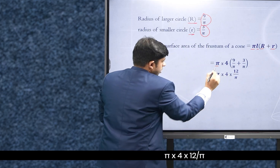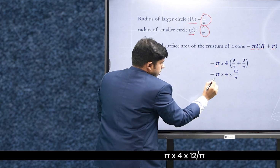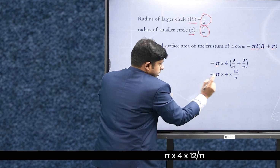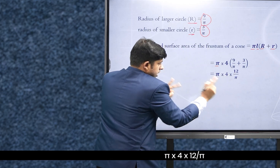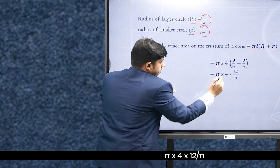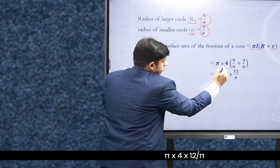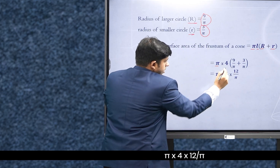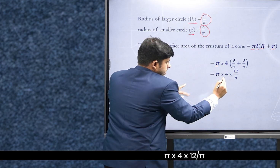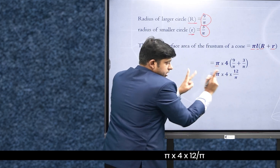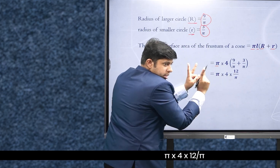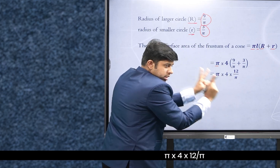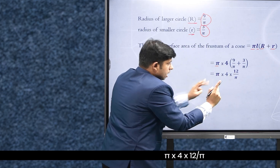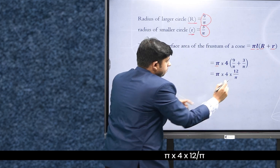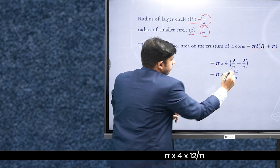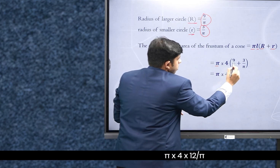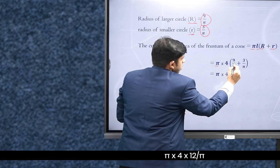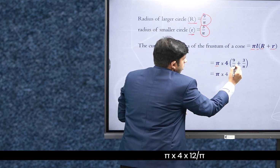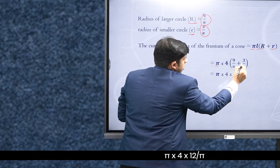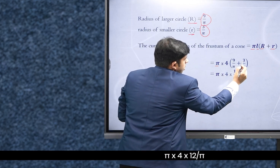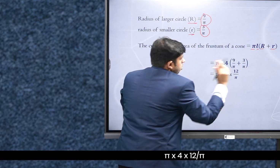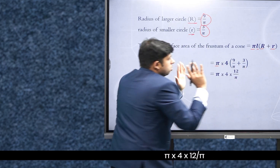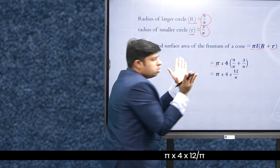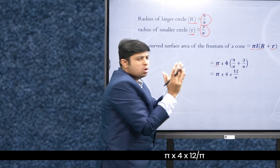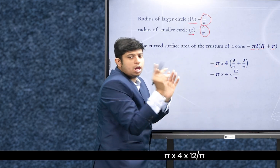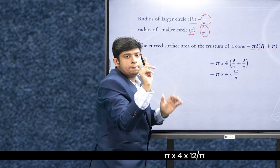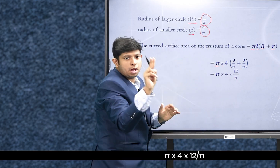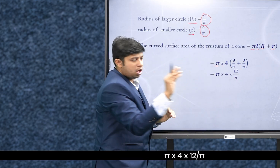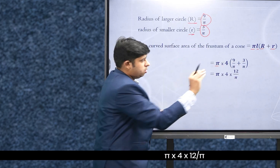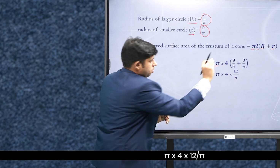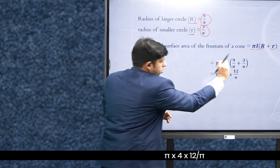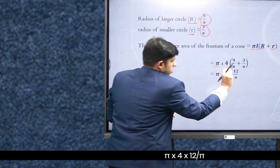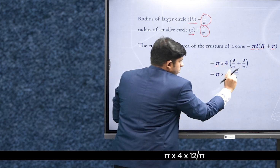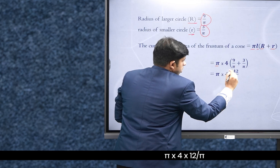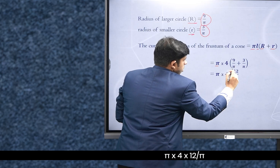ஈடு பை பெருக்கல் 4 பெருக்கல் 12 கீழ் பை.